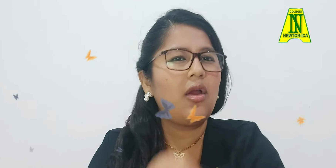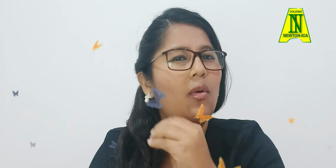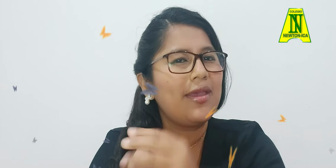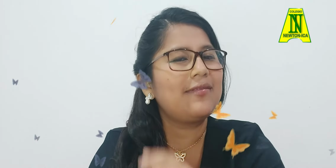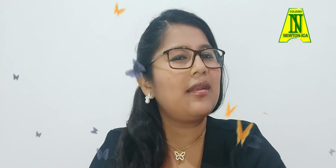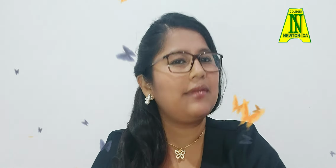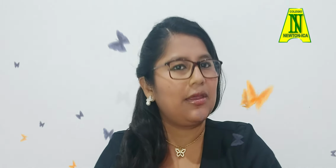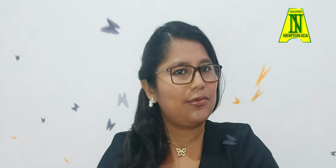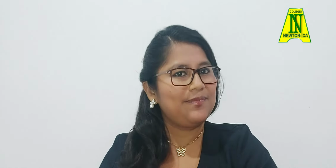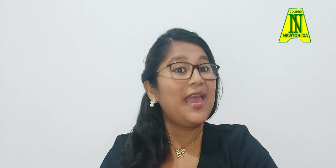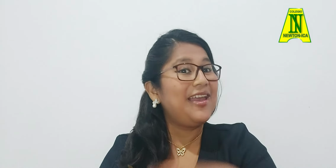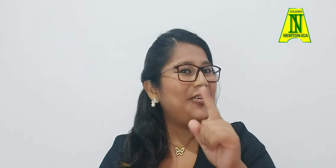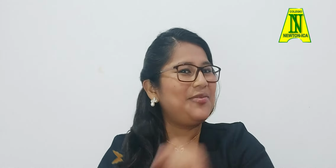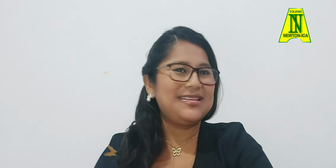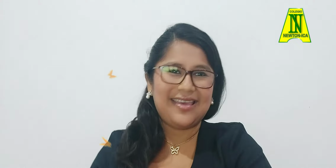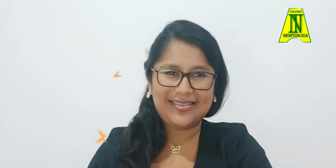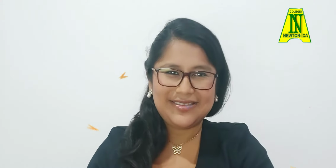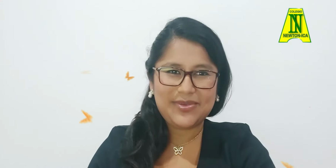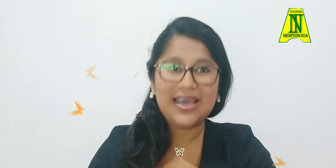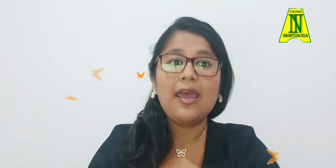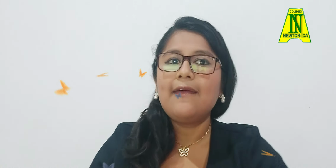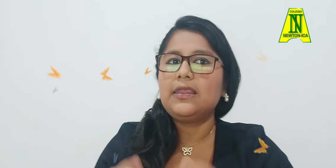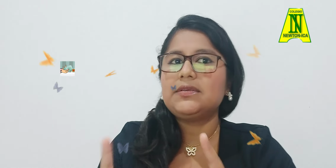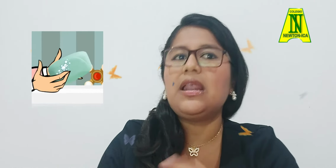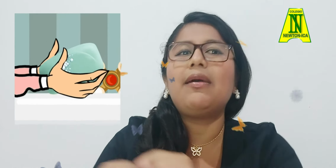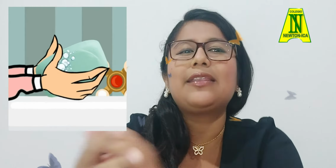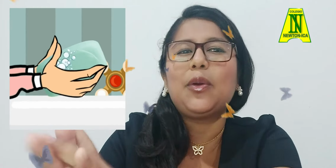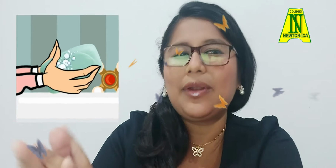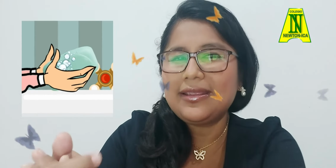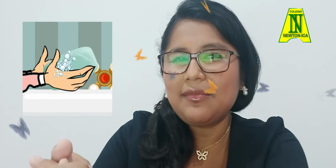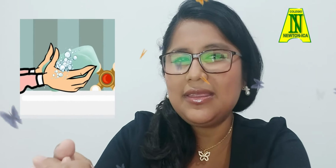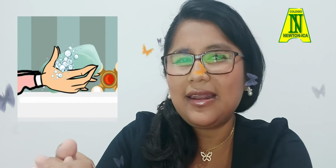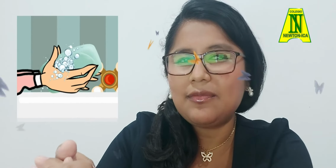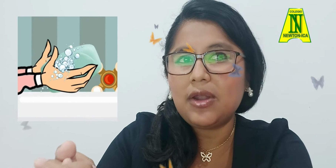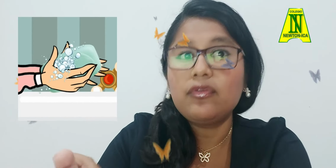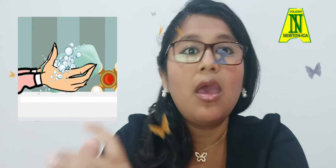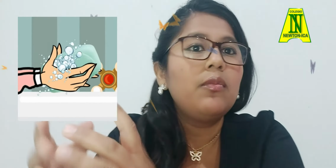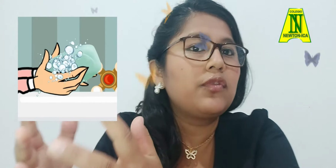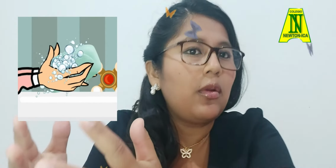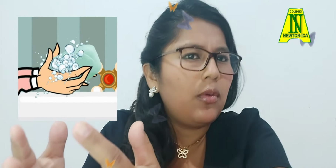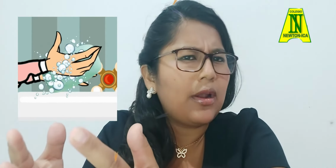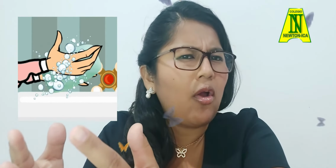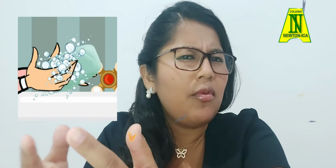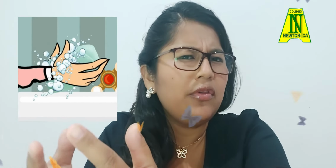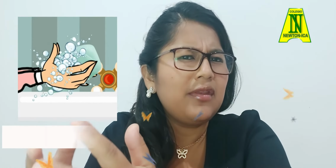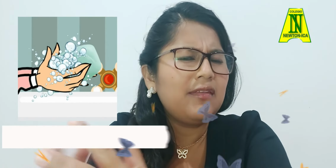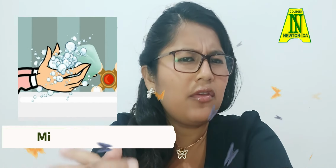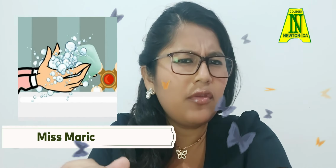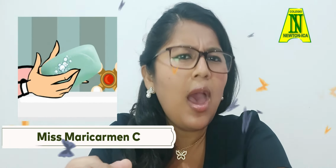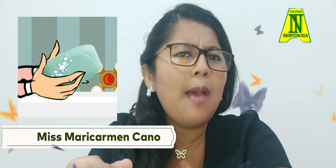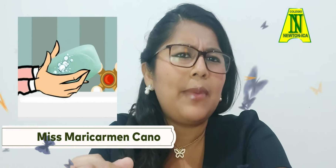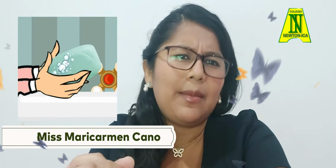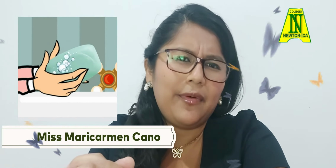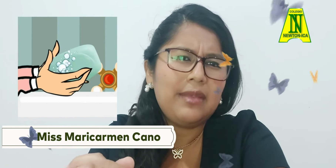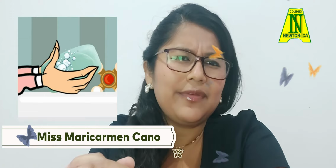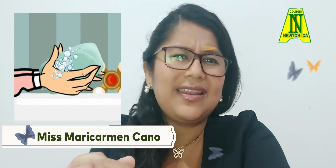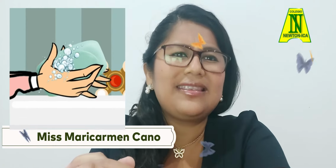con este navegador. No olvides que antes de empezar, debes lavarte correctamente las manos, buscar un lugar cómodo y silencioso para poder empezar a